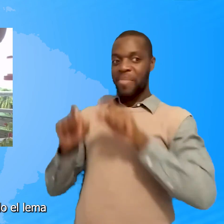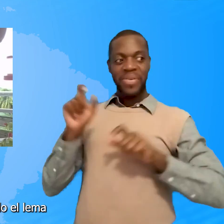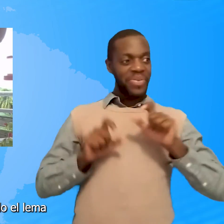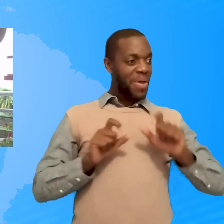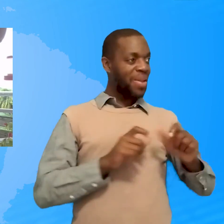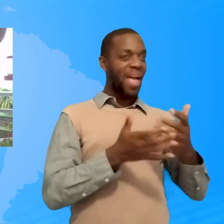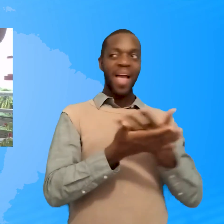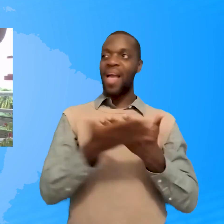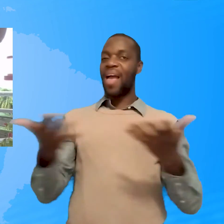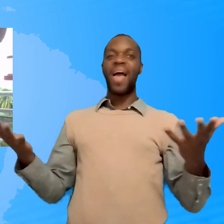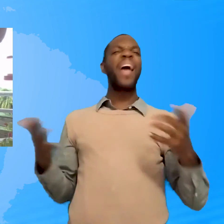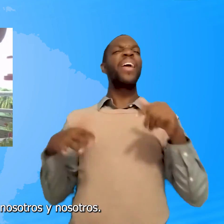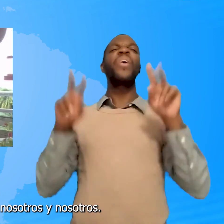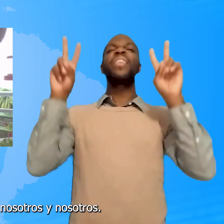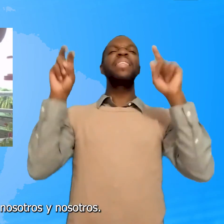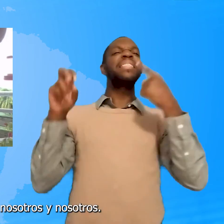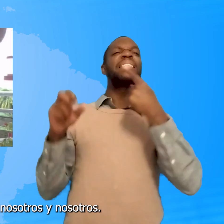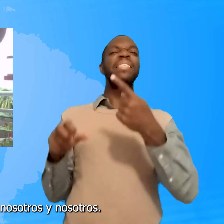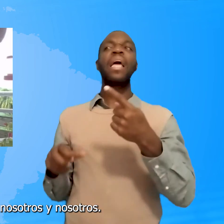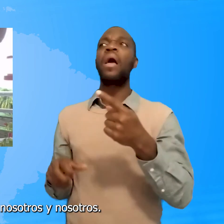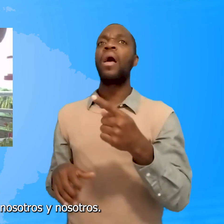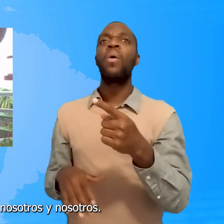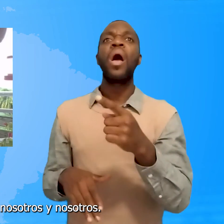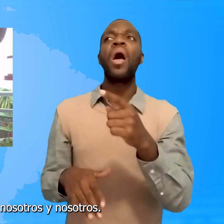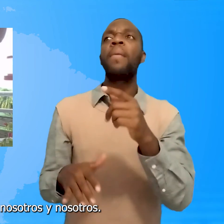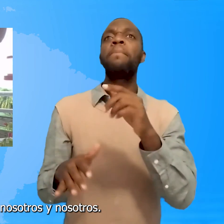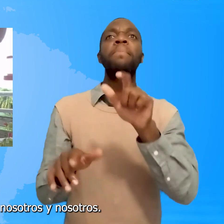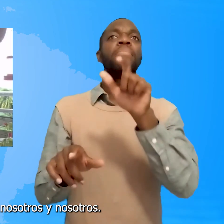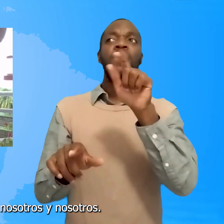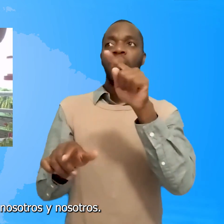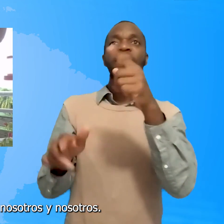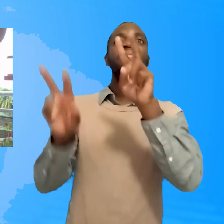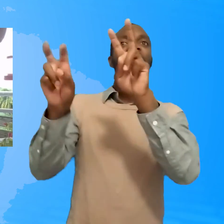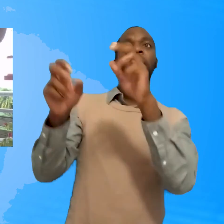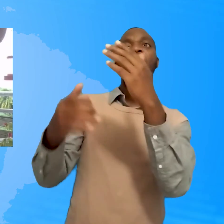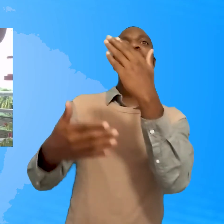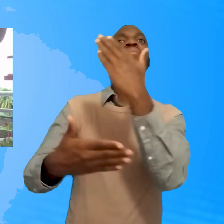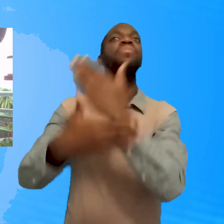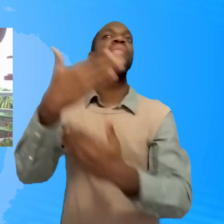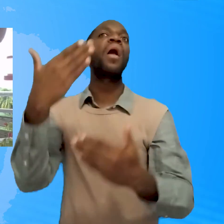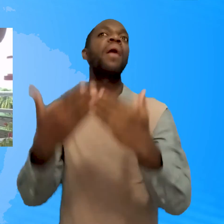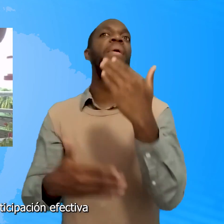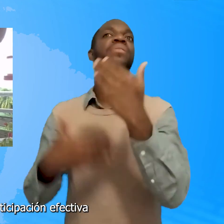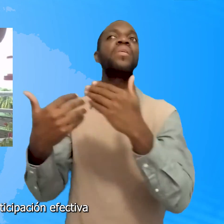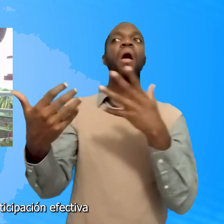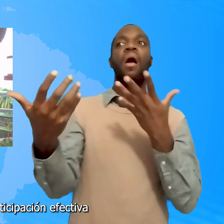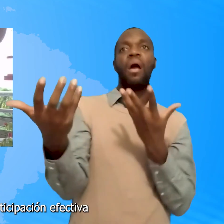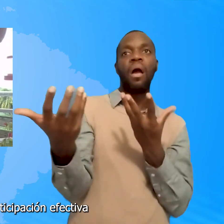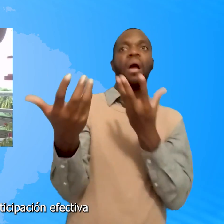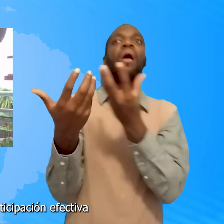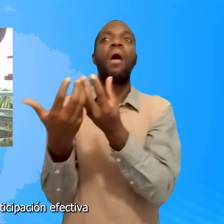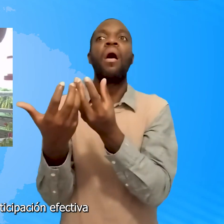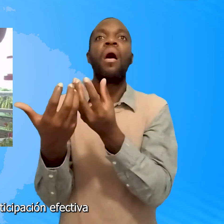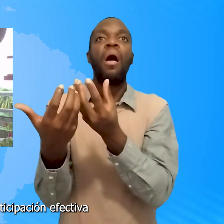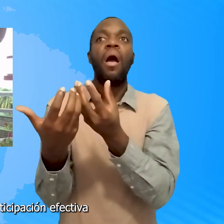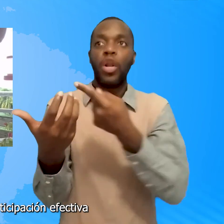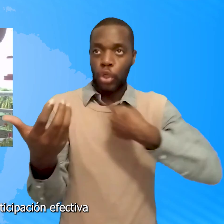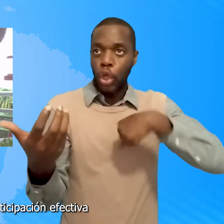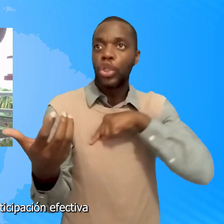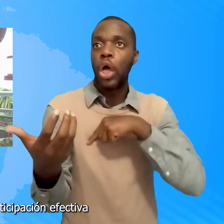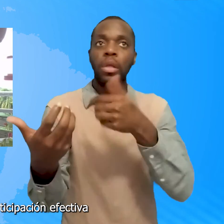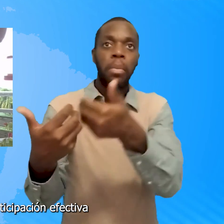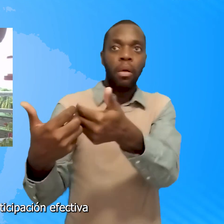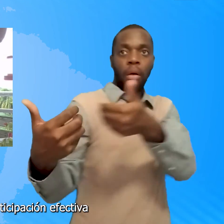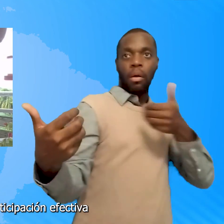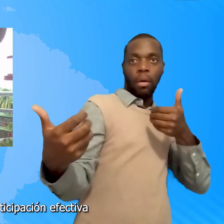honrando el lema que dice nada sobre nosotros sin nosotros. Yo creo que la